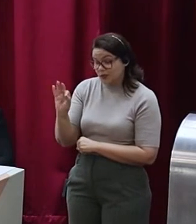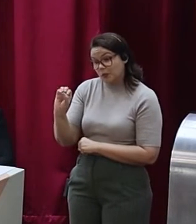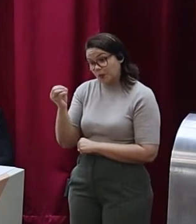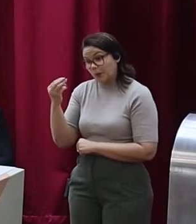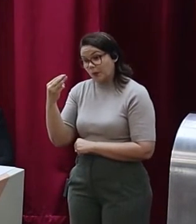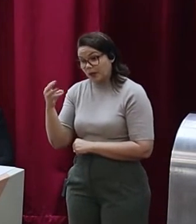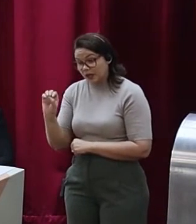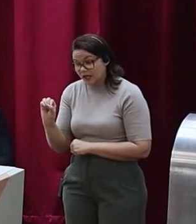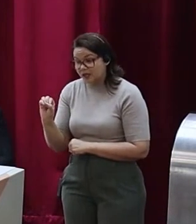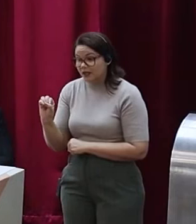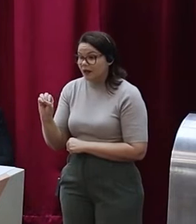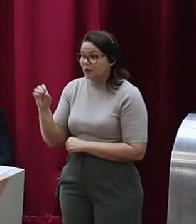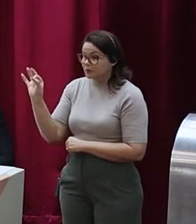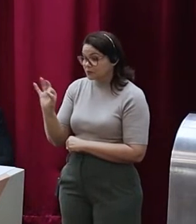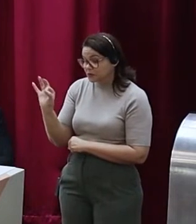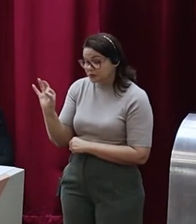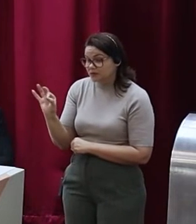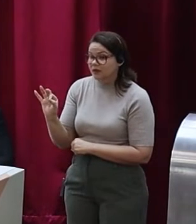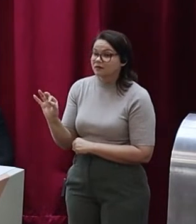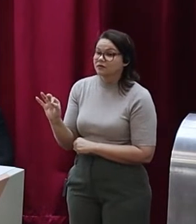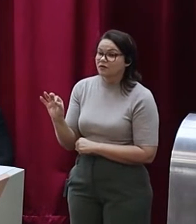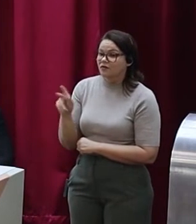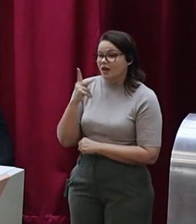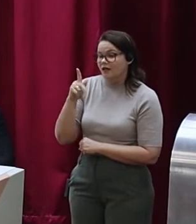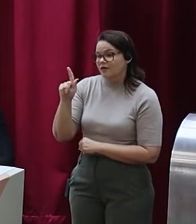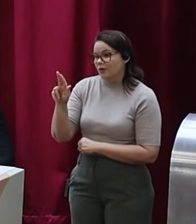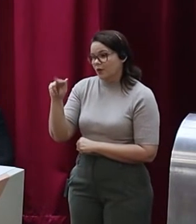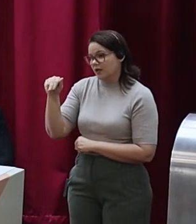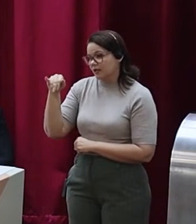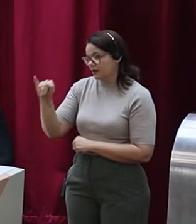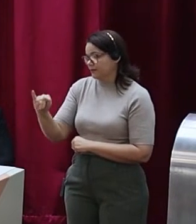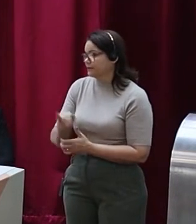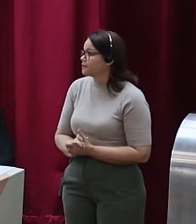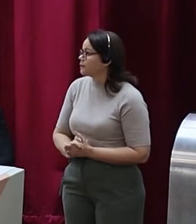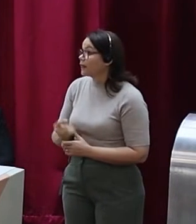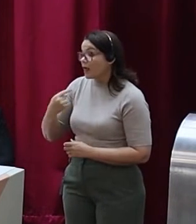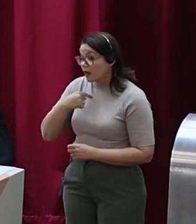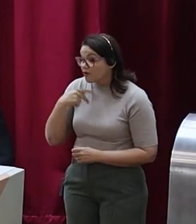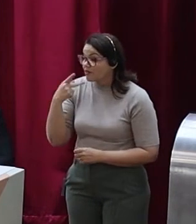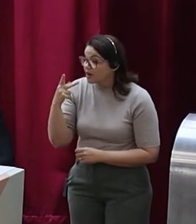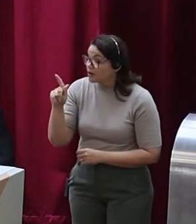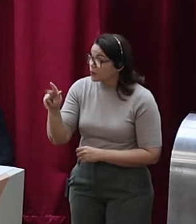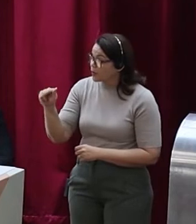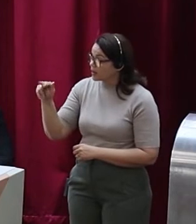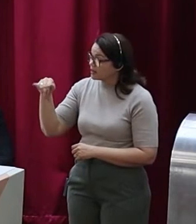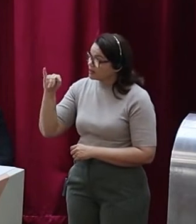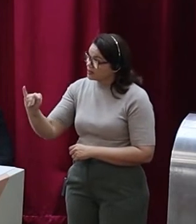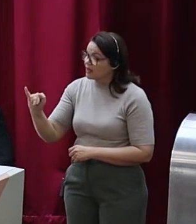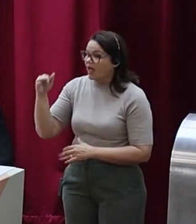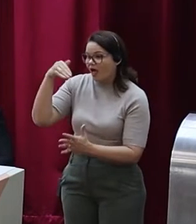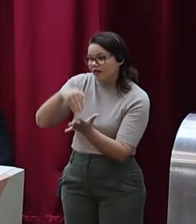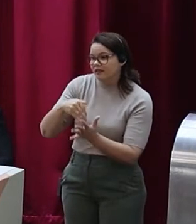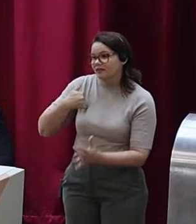solamente hablábamos o hablaban guaraní. Yo hablé solamente guaraní hasta los 17